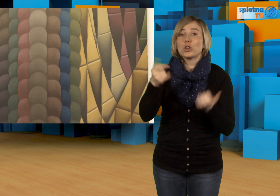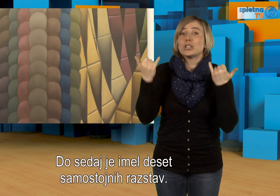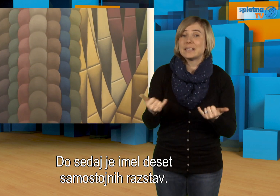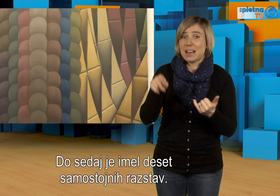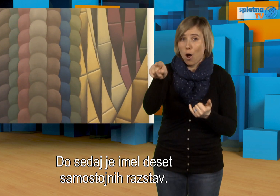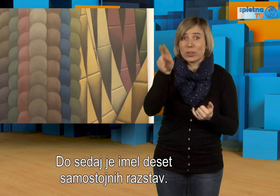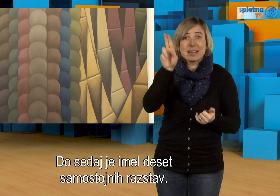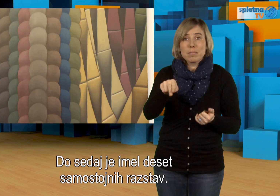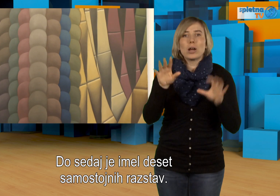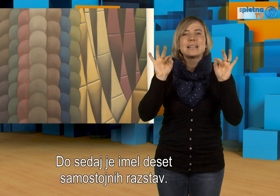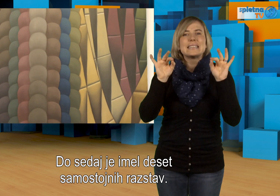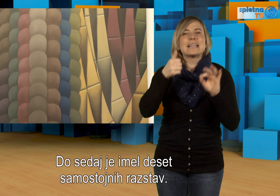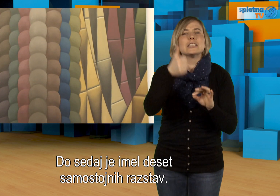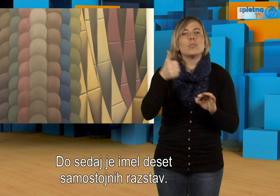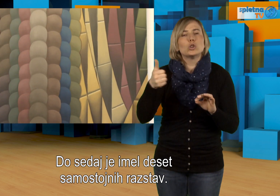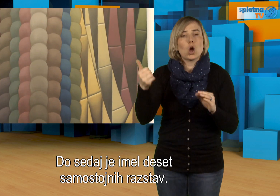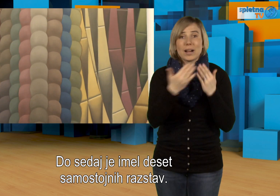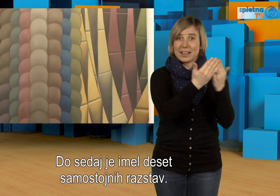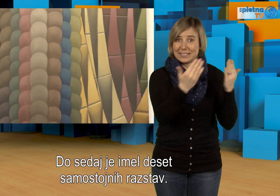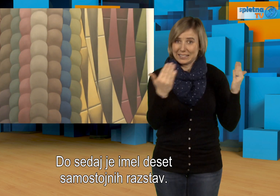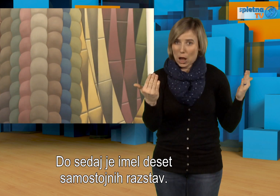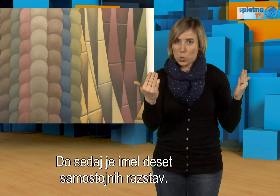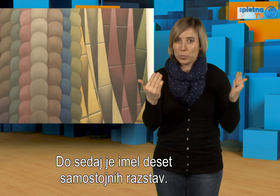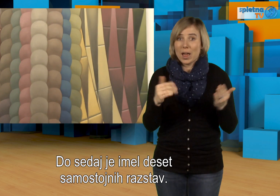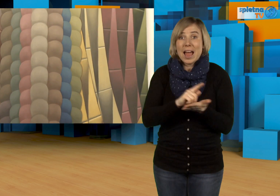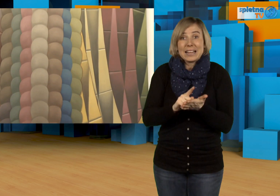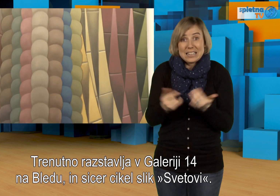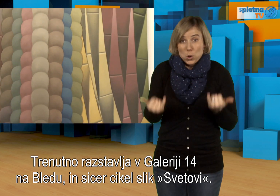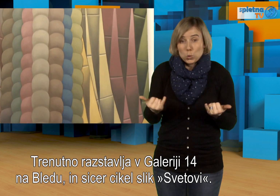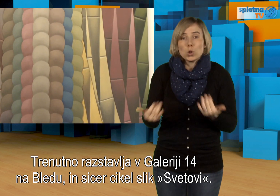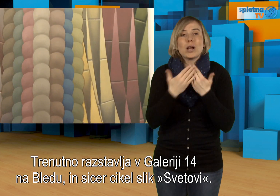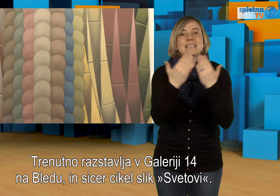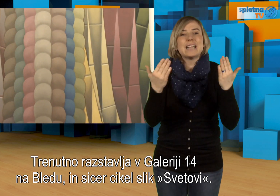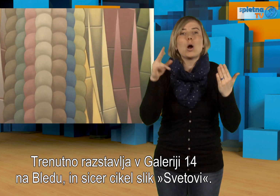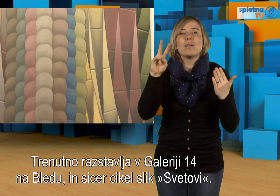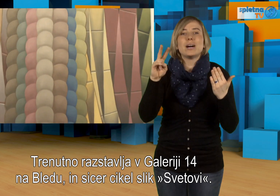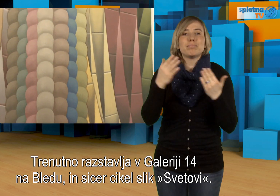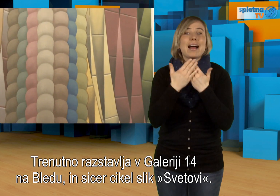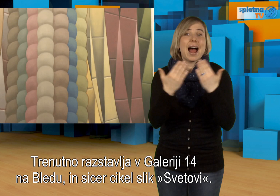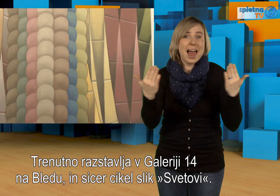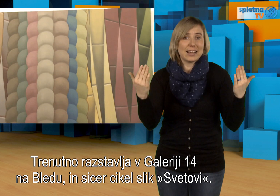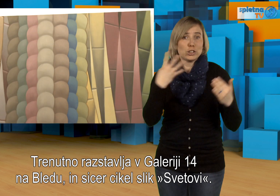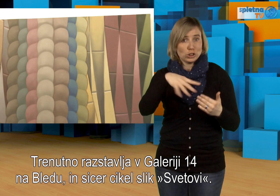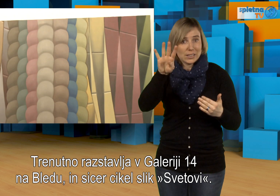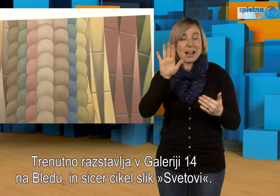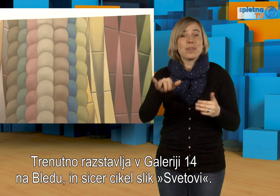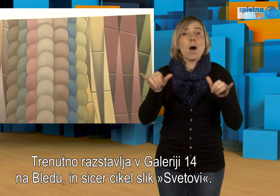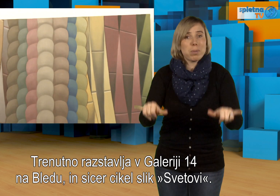Do sedaj je imel 10 samostojnih razstav. Trenutno razstavlja v galeriji 14 na Bledu,